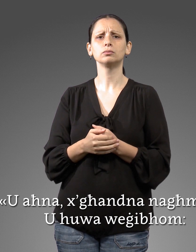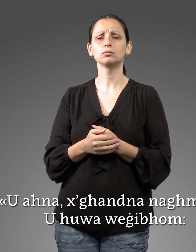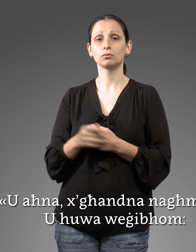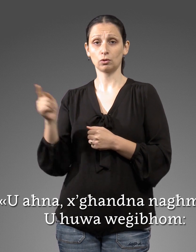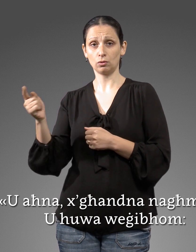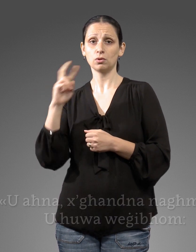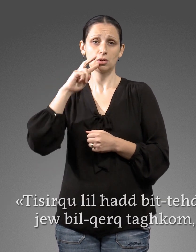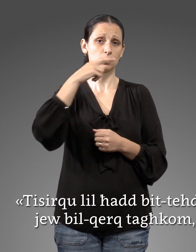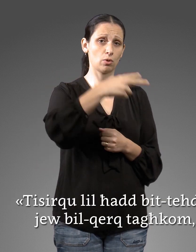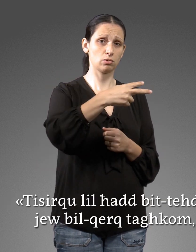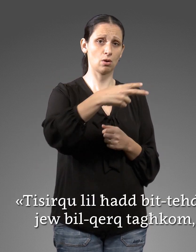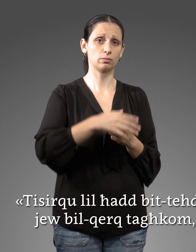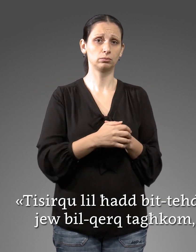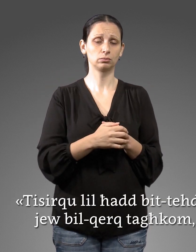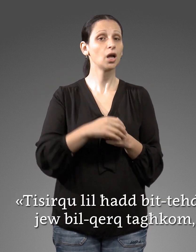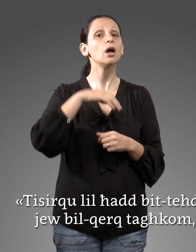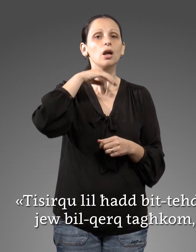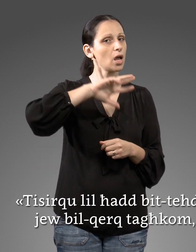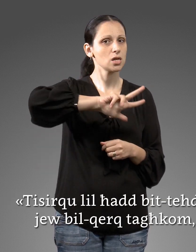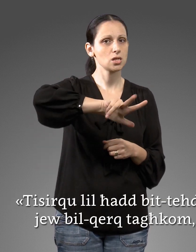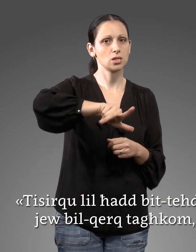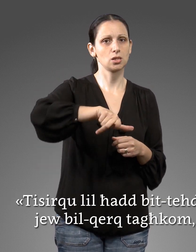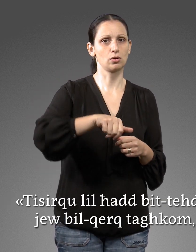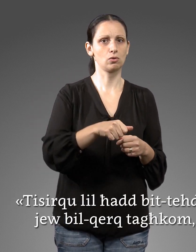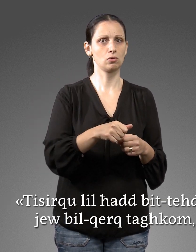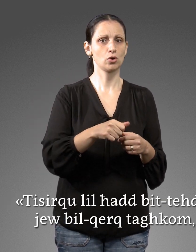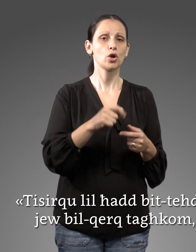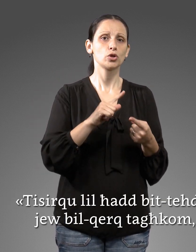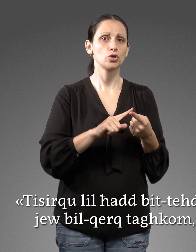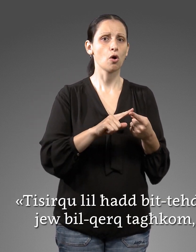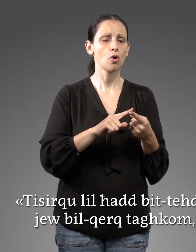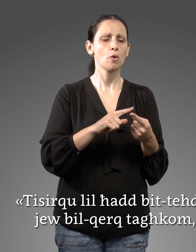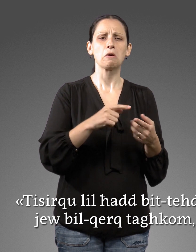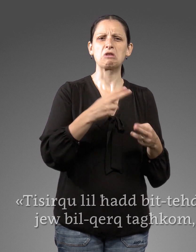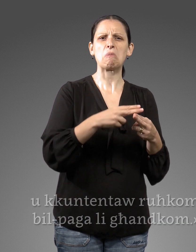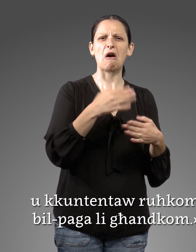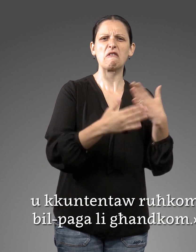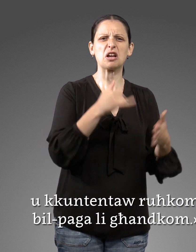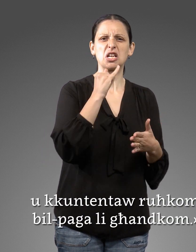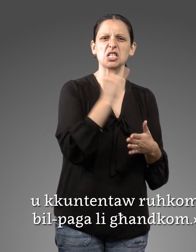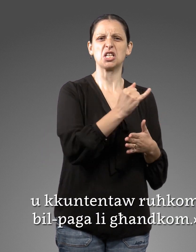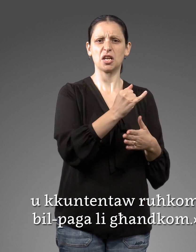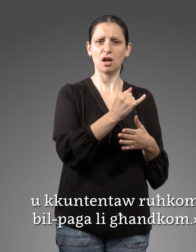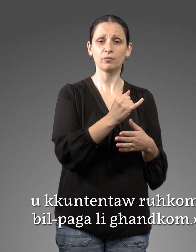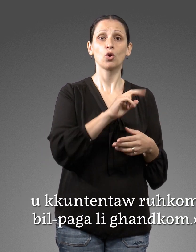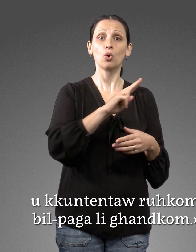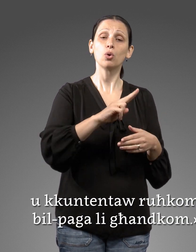weġibom Tisir u lilħat bit-taddiet Jow bil-qerq ta'kom Ukkuntan ta' uruħkom